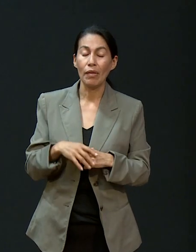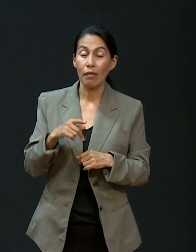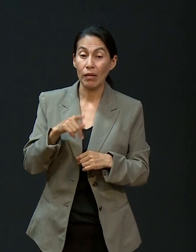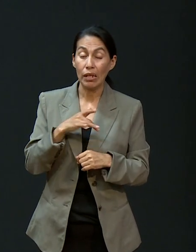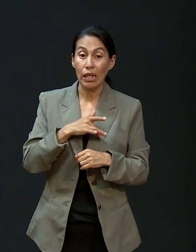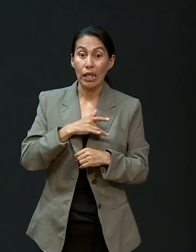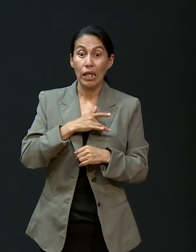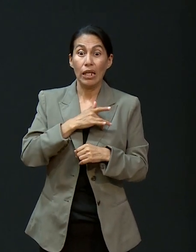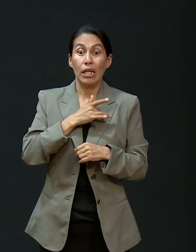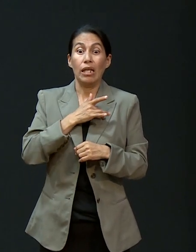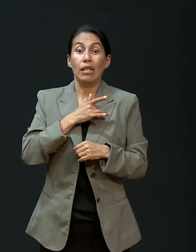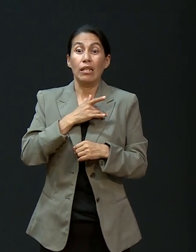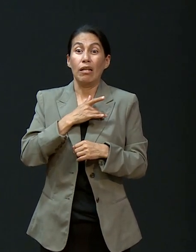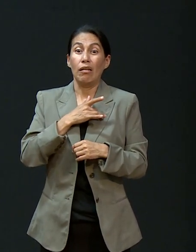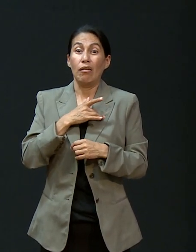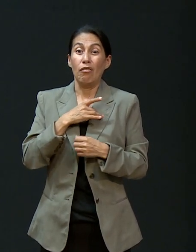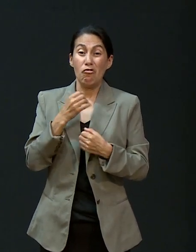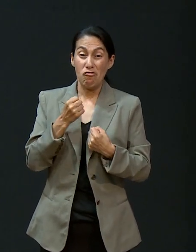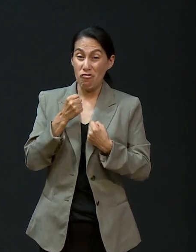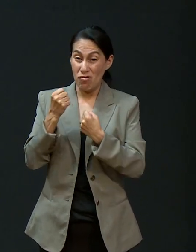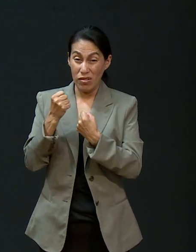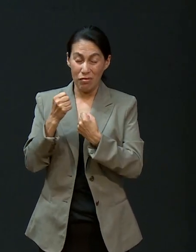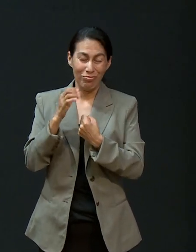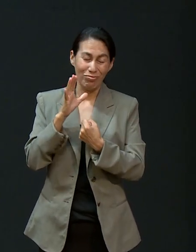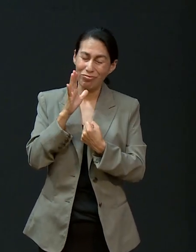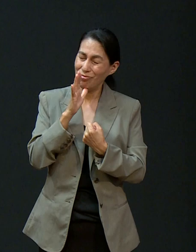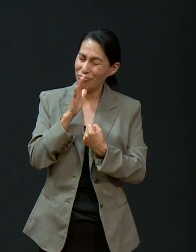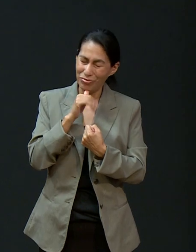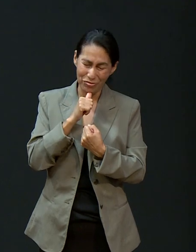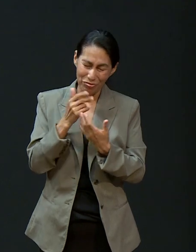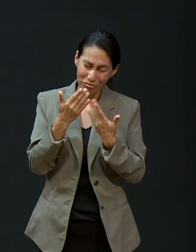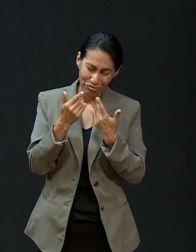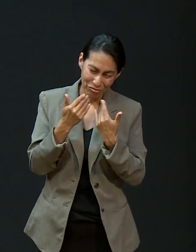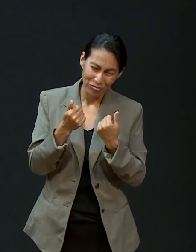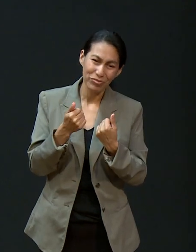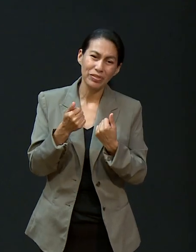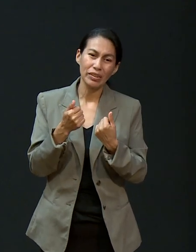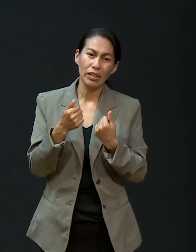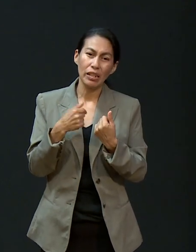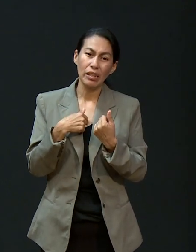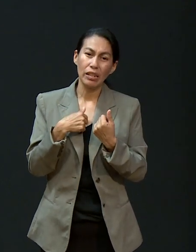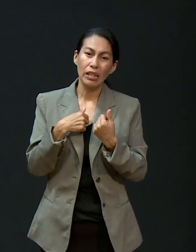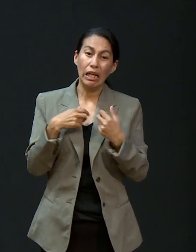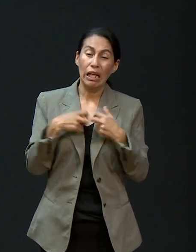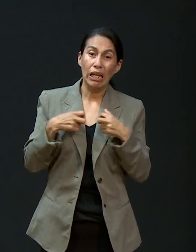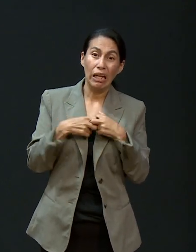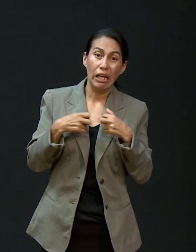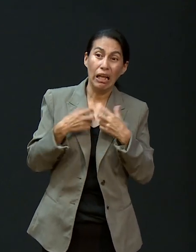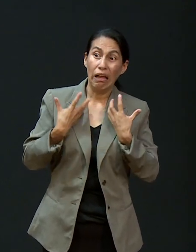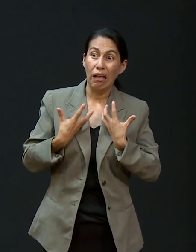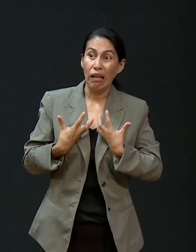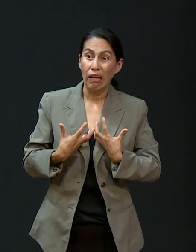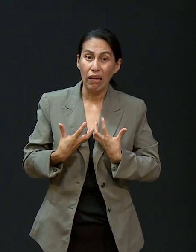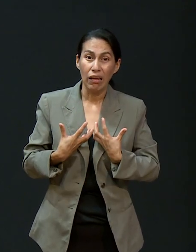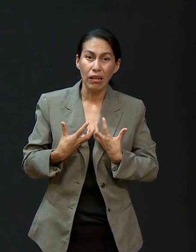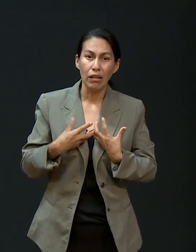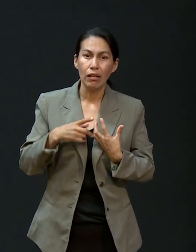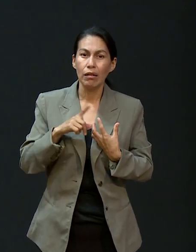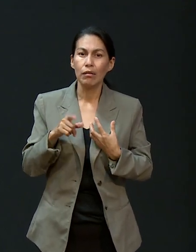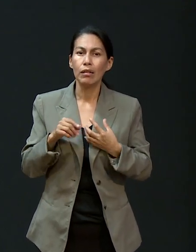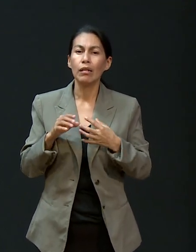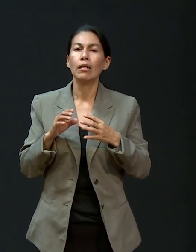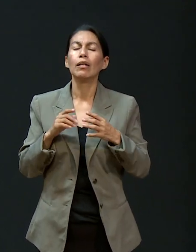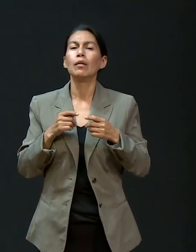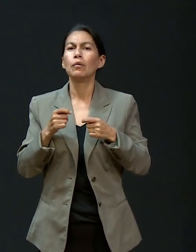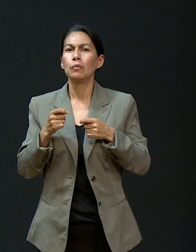Pero en un momento sentí realmente que ya no tenía fuerzas. Porque en el primer momento me quedé un poco nervioso,